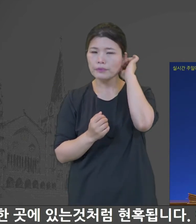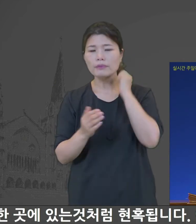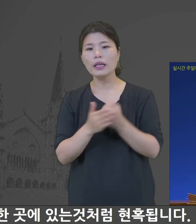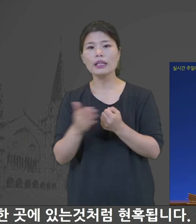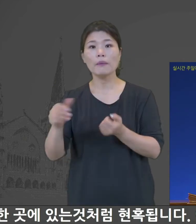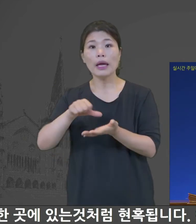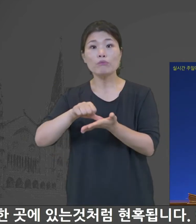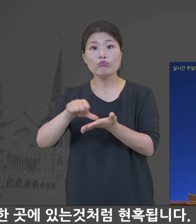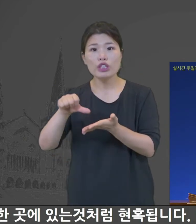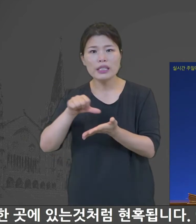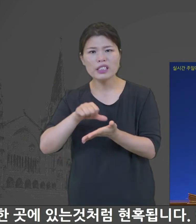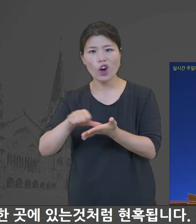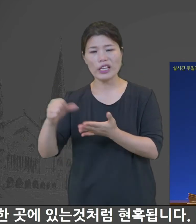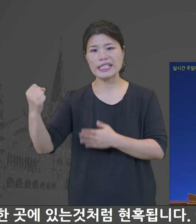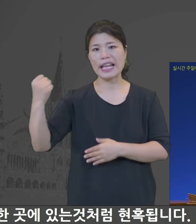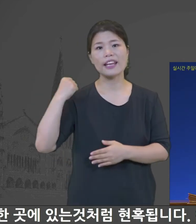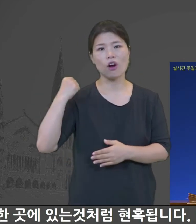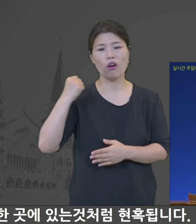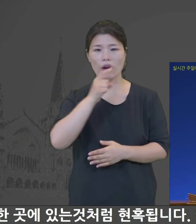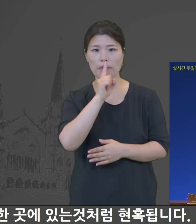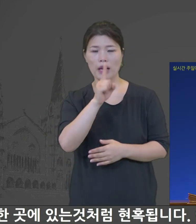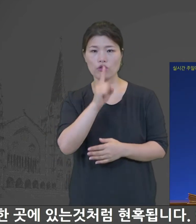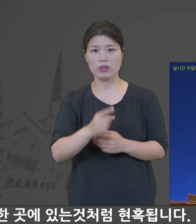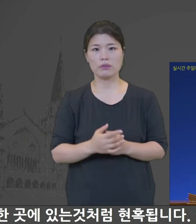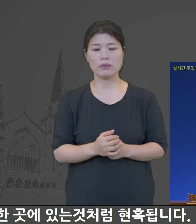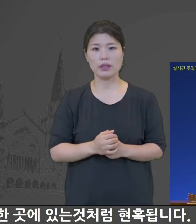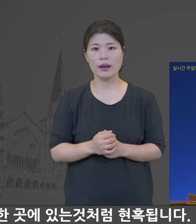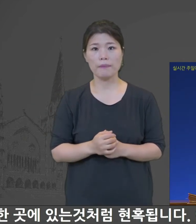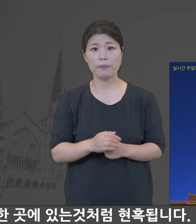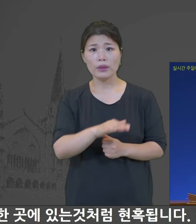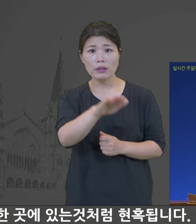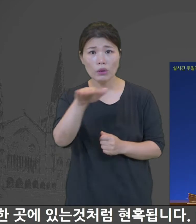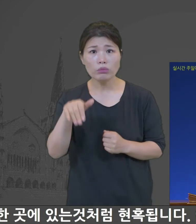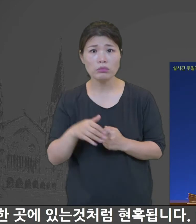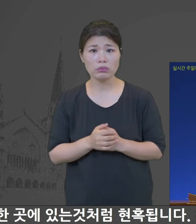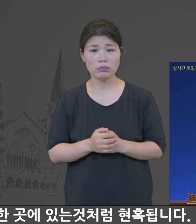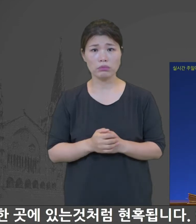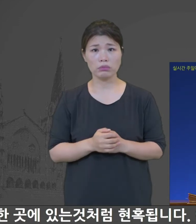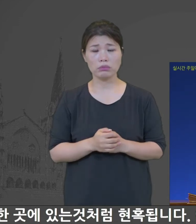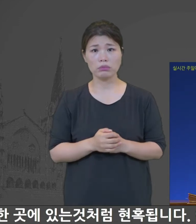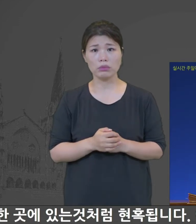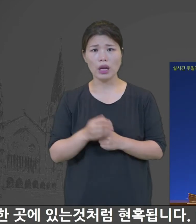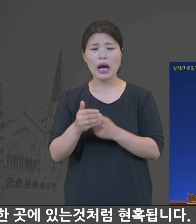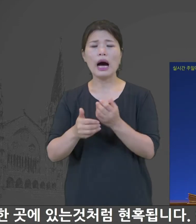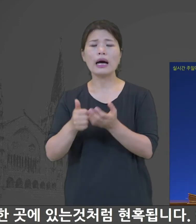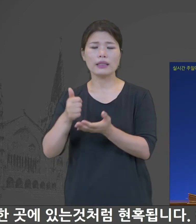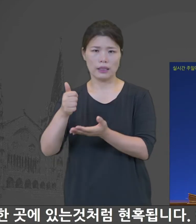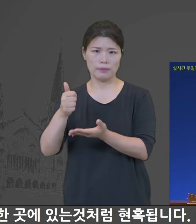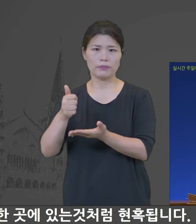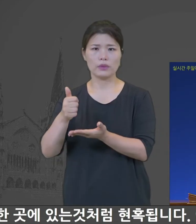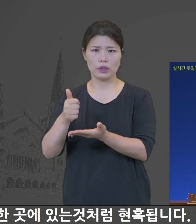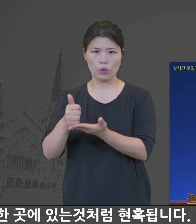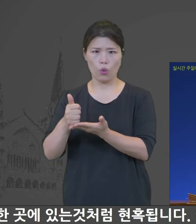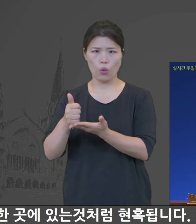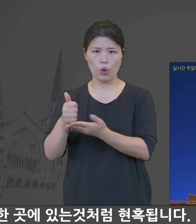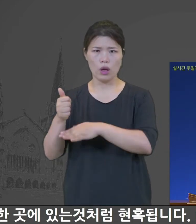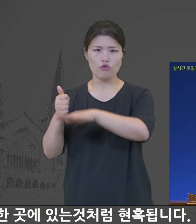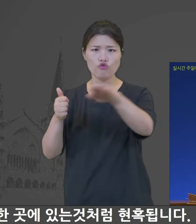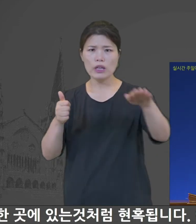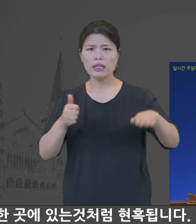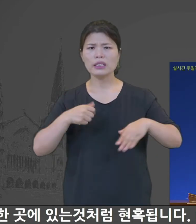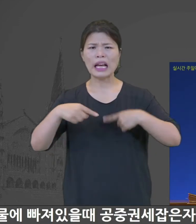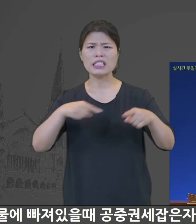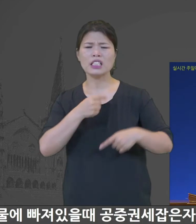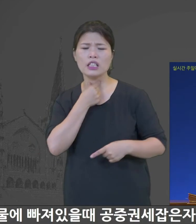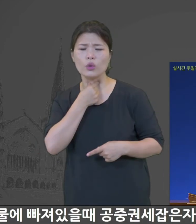물리적인 세력이라고 말할 수도 있는 것이죠. 여러분, 하나님도 우리를 다스리시길